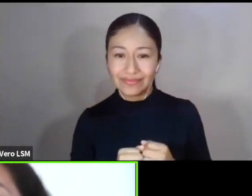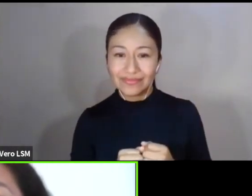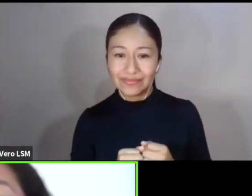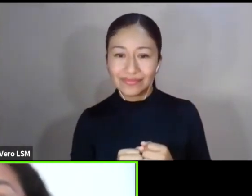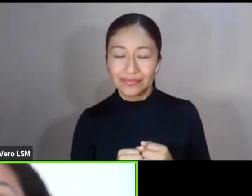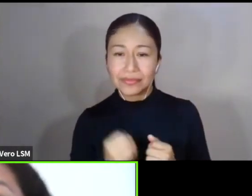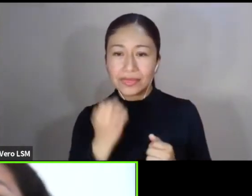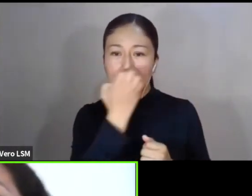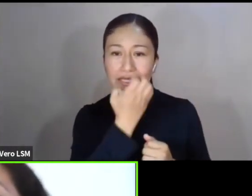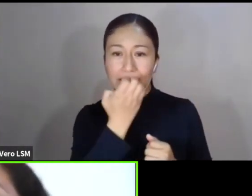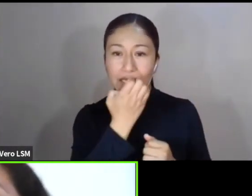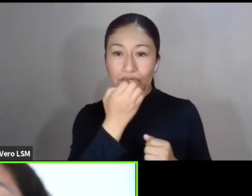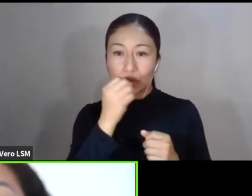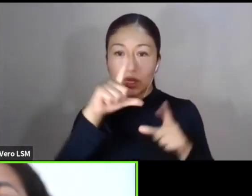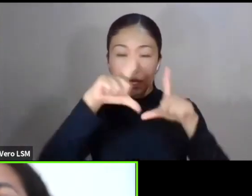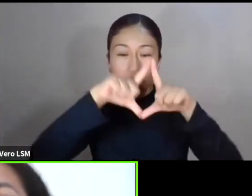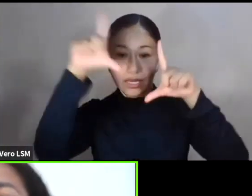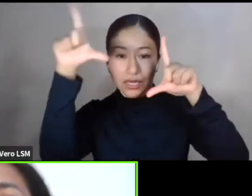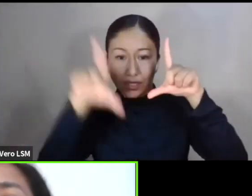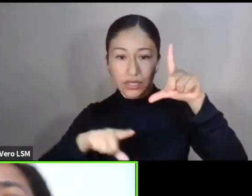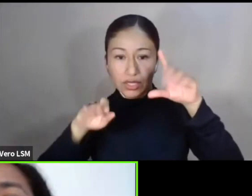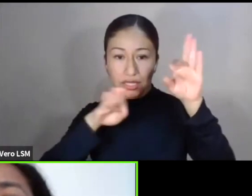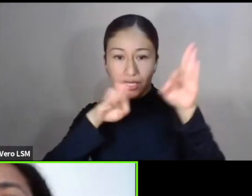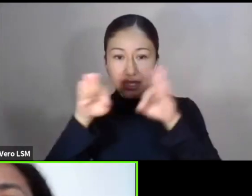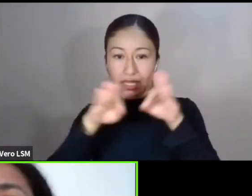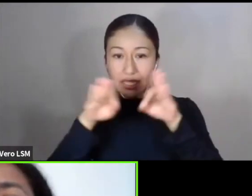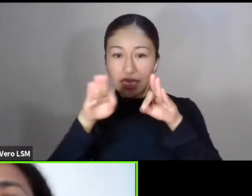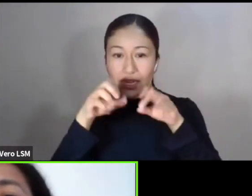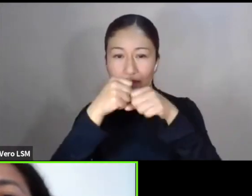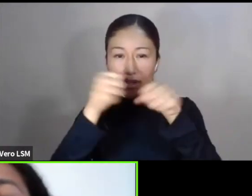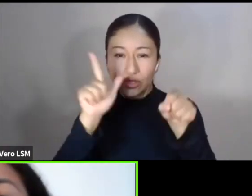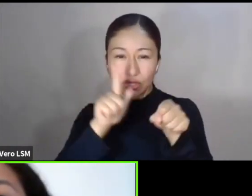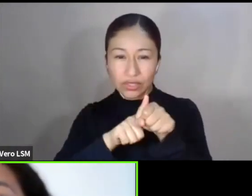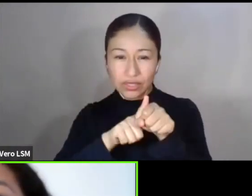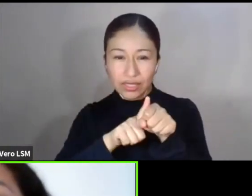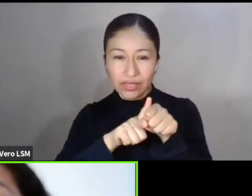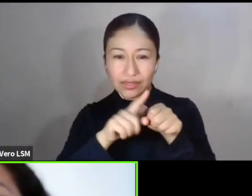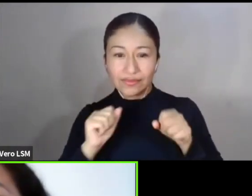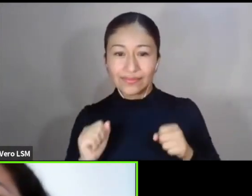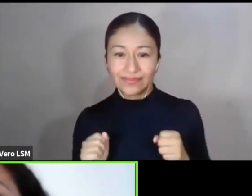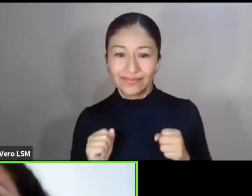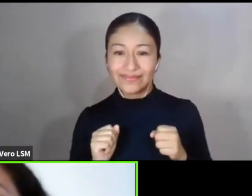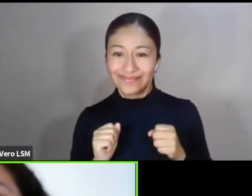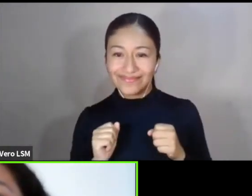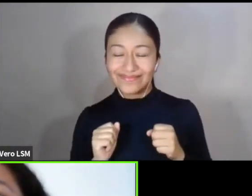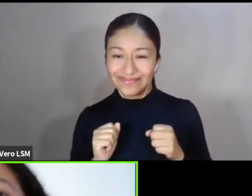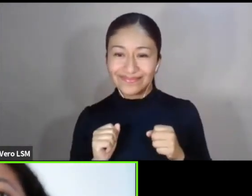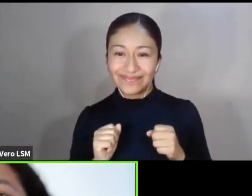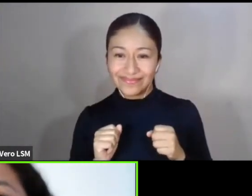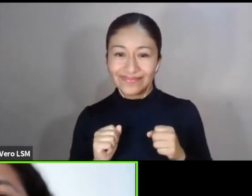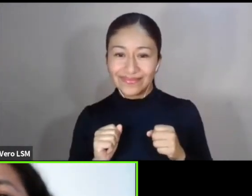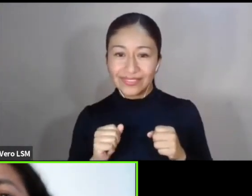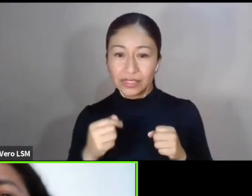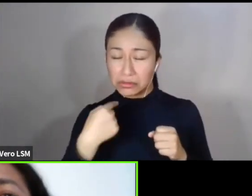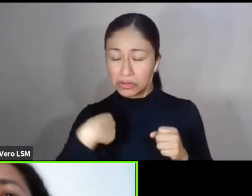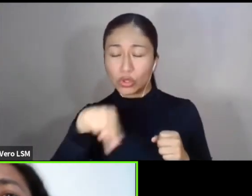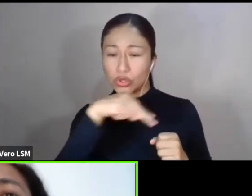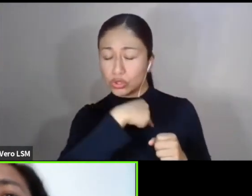Trabajo Social. También no omito recordarles que en